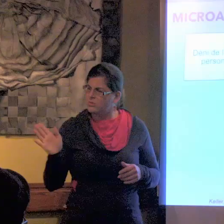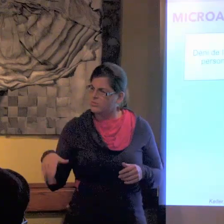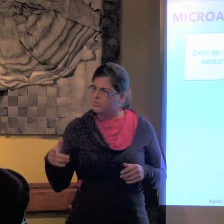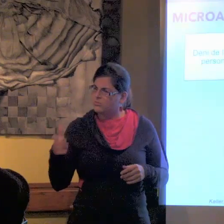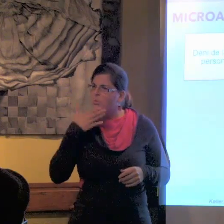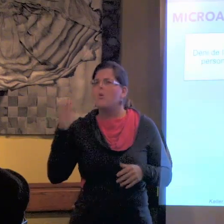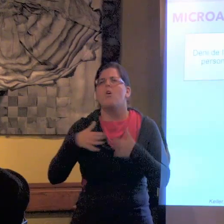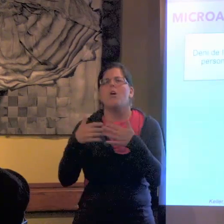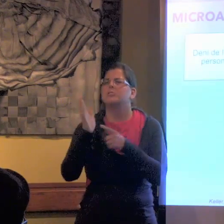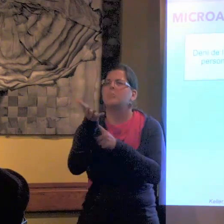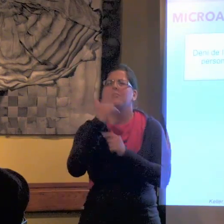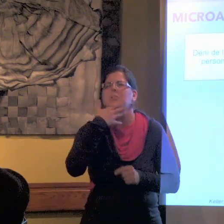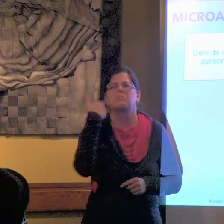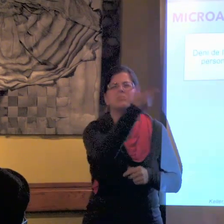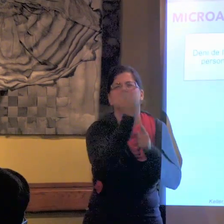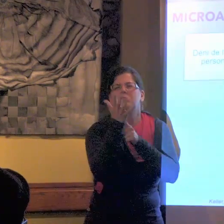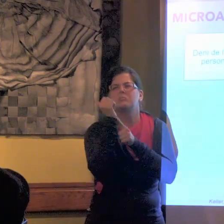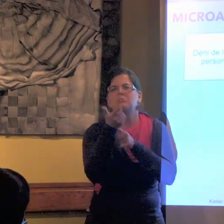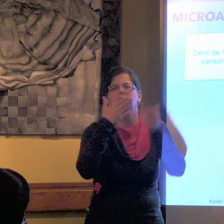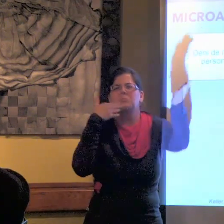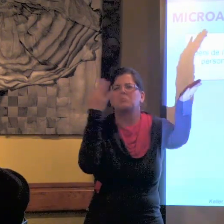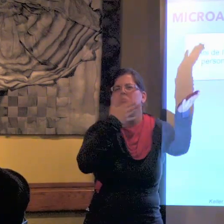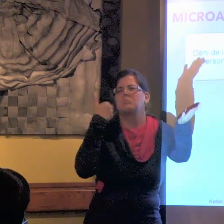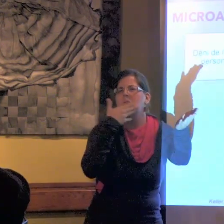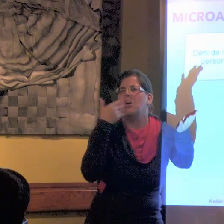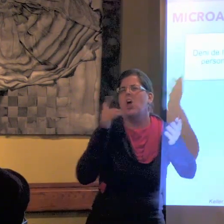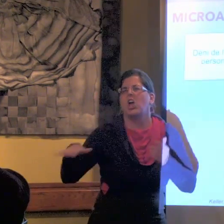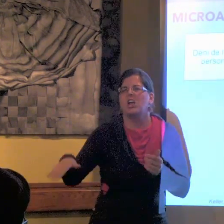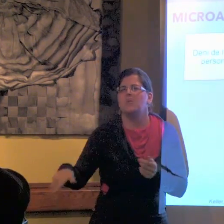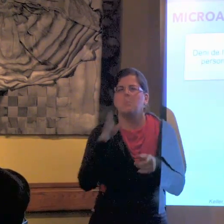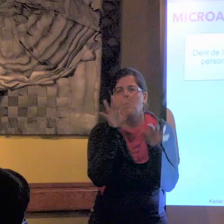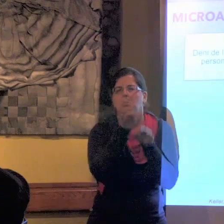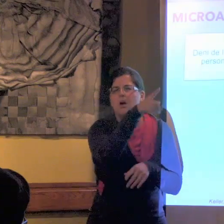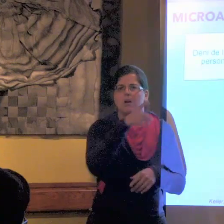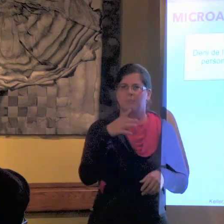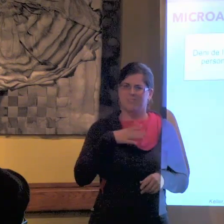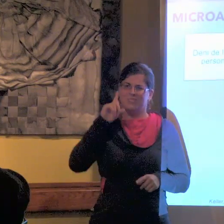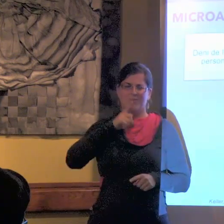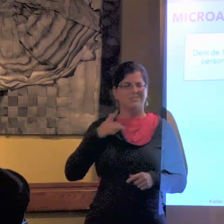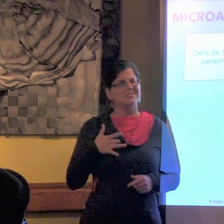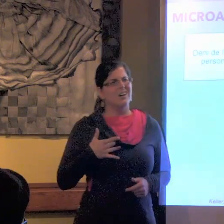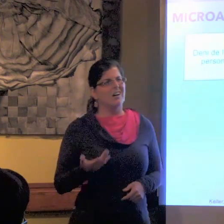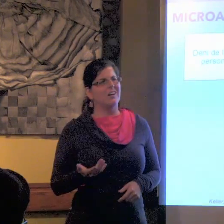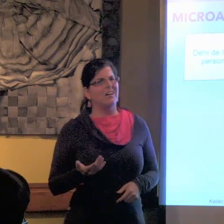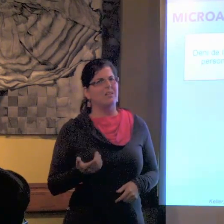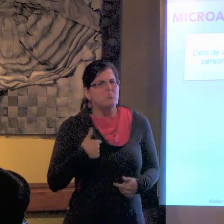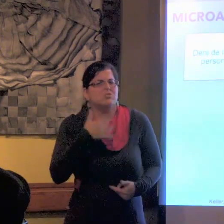l'employeur dit, ben non, non, c'est 5 minutes la conférence, ça ne dure pas longtemps, c'est pas vraiment important pour